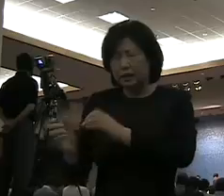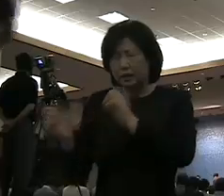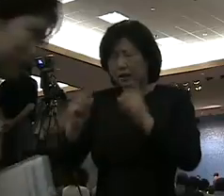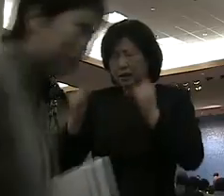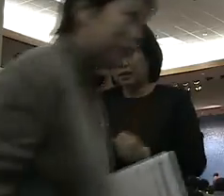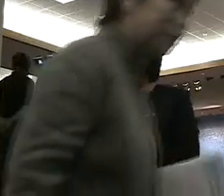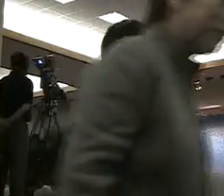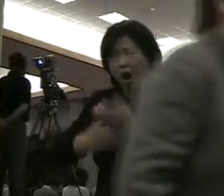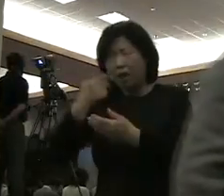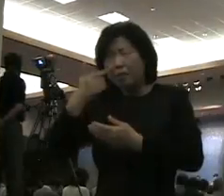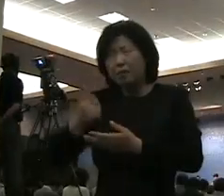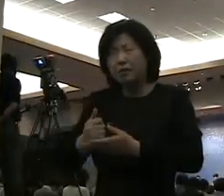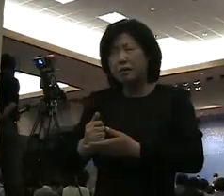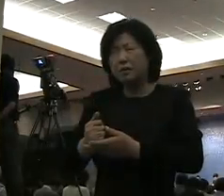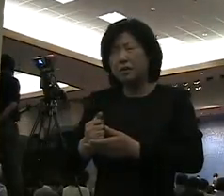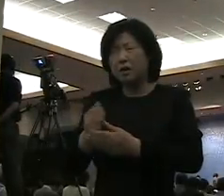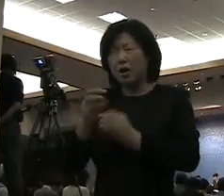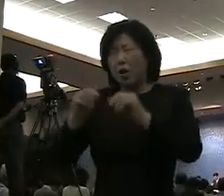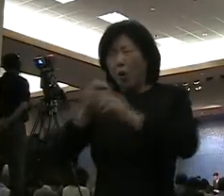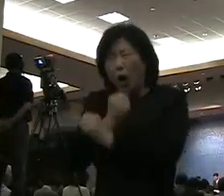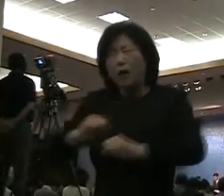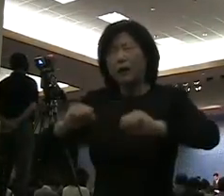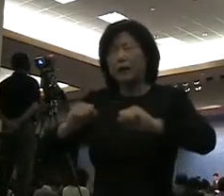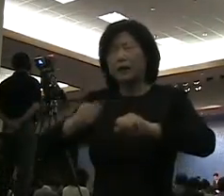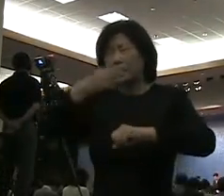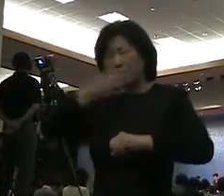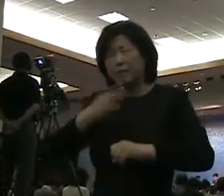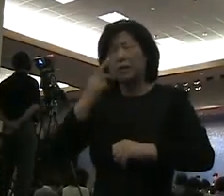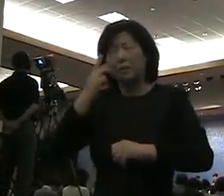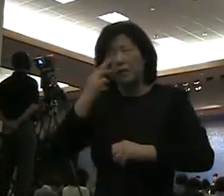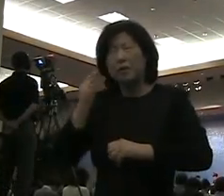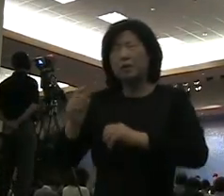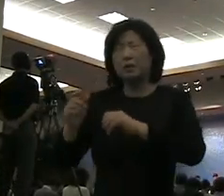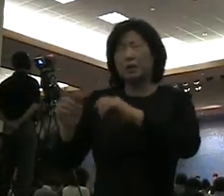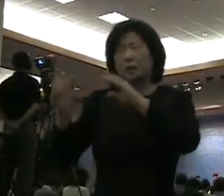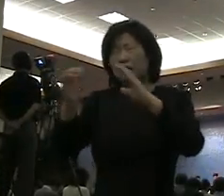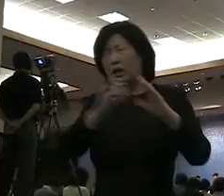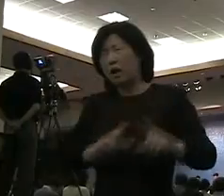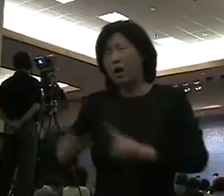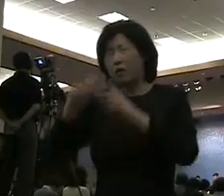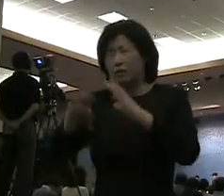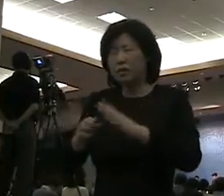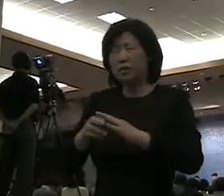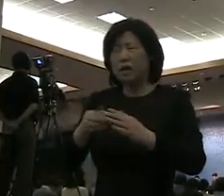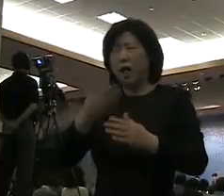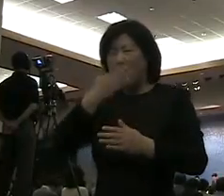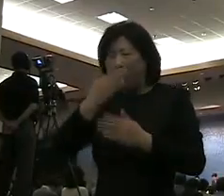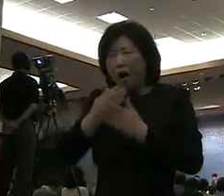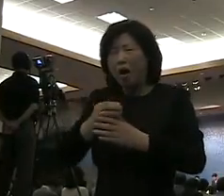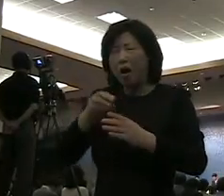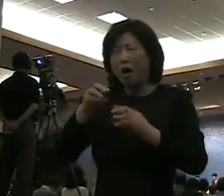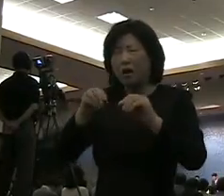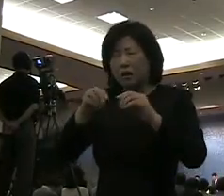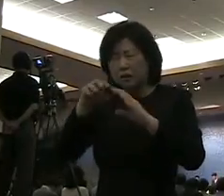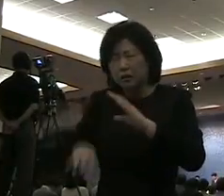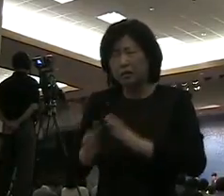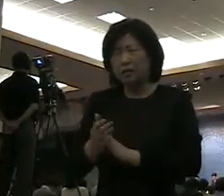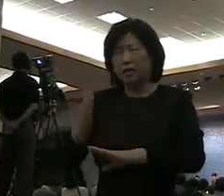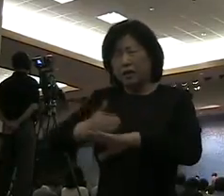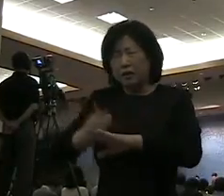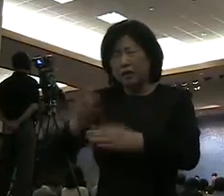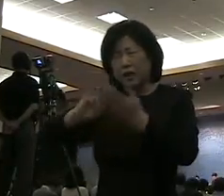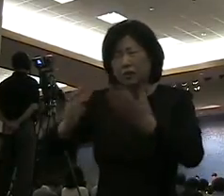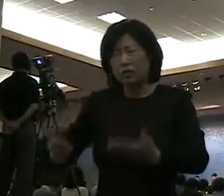살아계신 하나님 아버지, 광야와도 같은 힘든 이민의 현장 가운데 적과 꿀이 흐르는 주님의 전으로 불러 모아 주시니 감사 찬송을